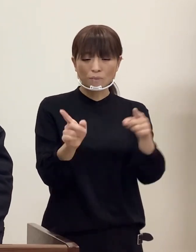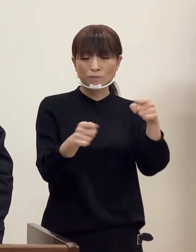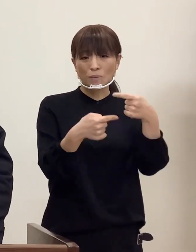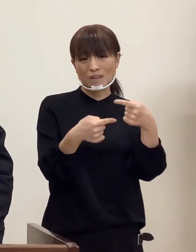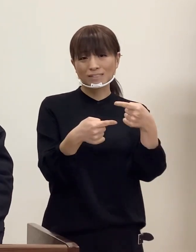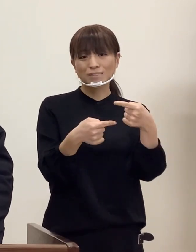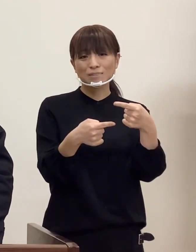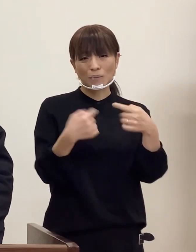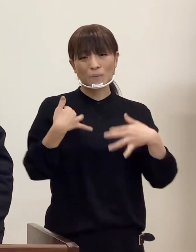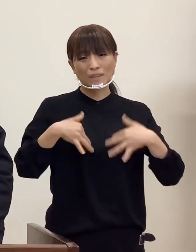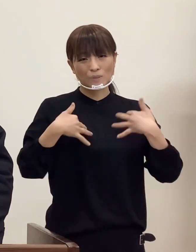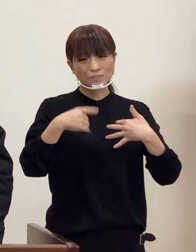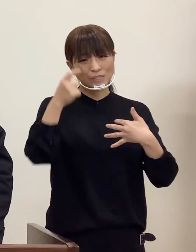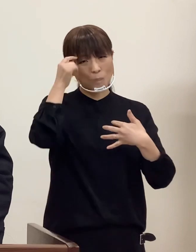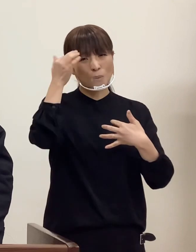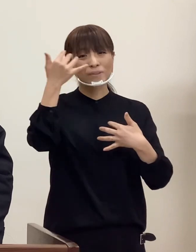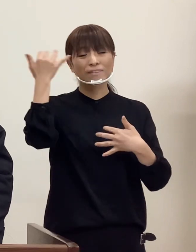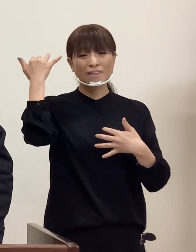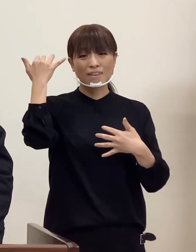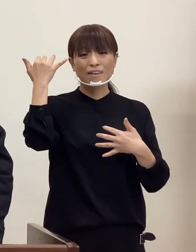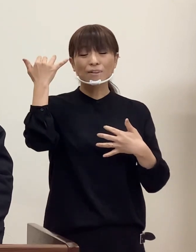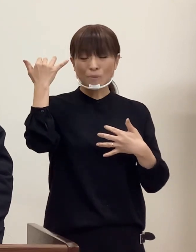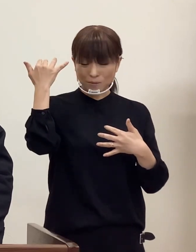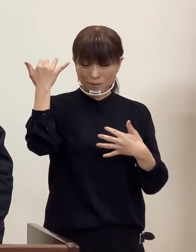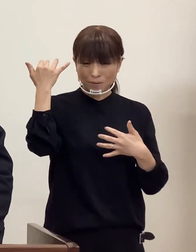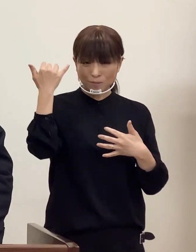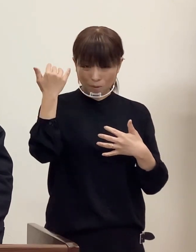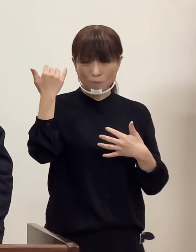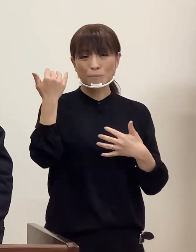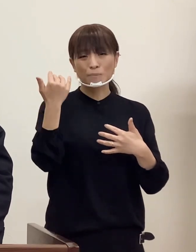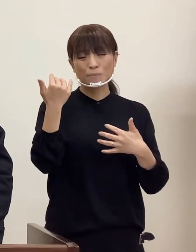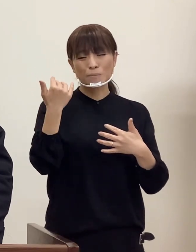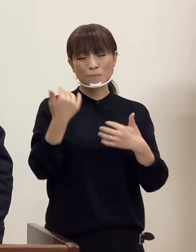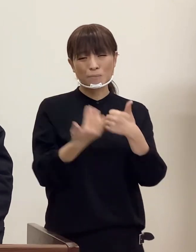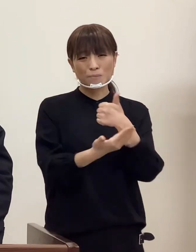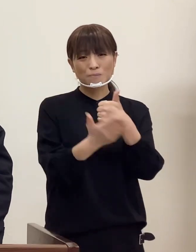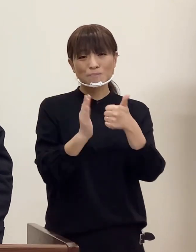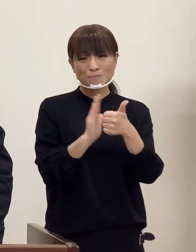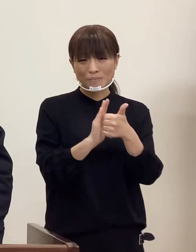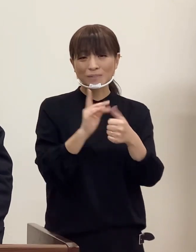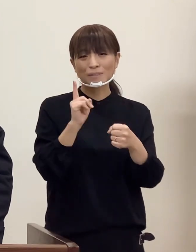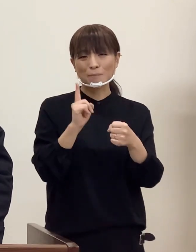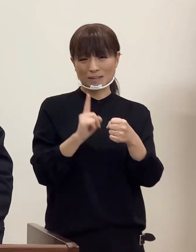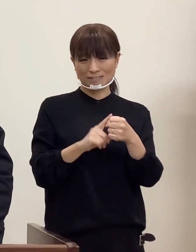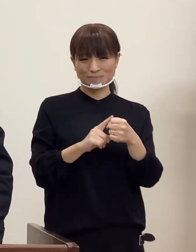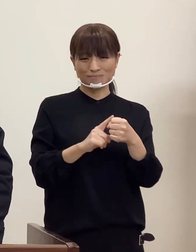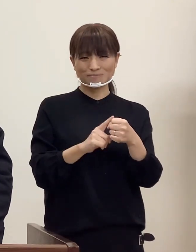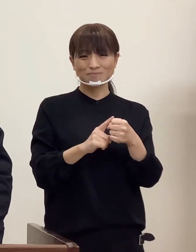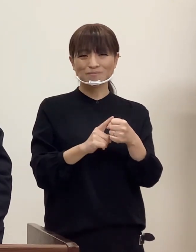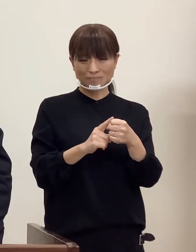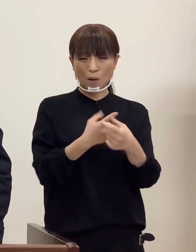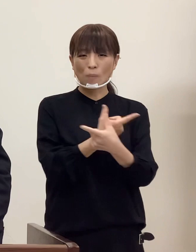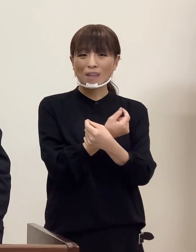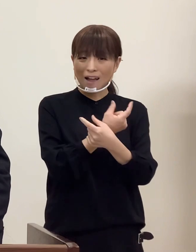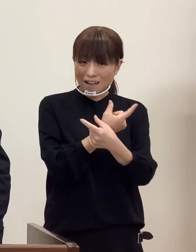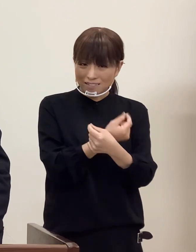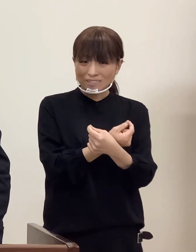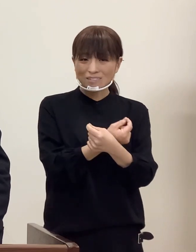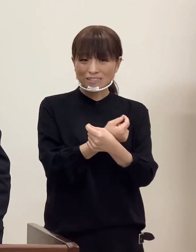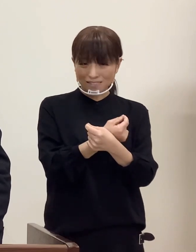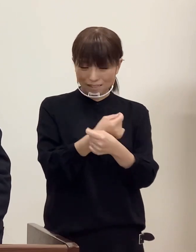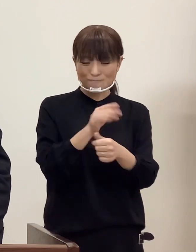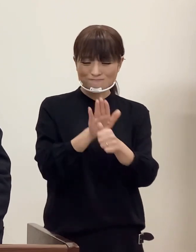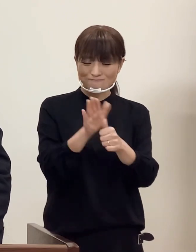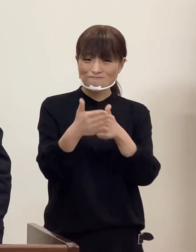年始の楽しい思い出が、せっかくの楽しい思い出が台無しにならないよう、お互いにお声